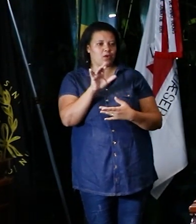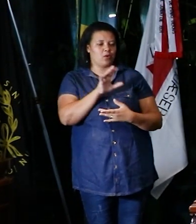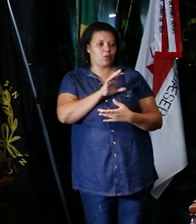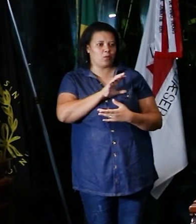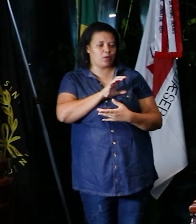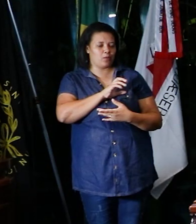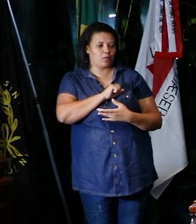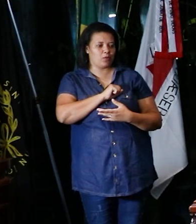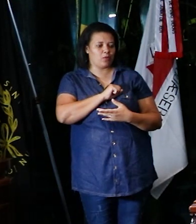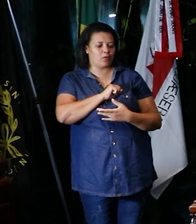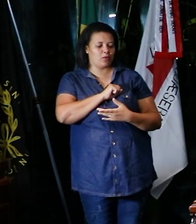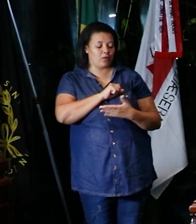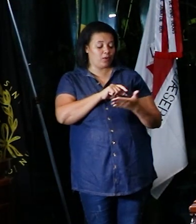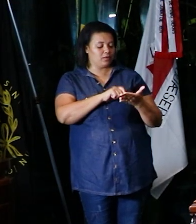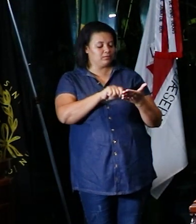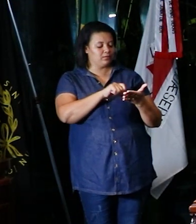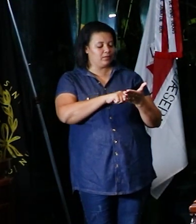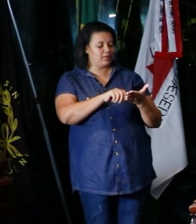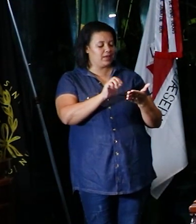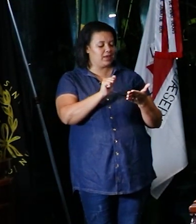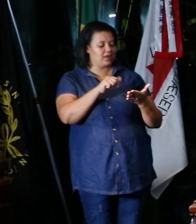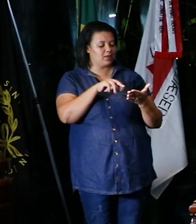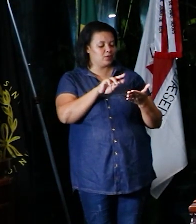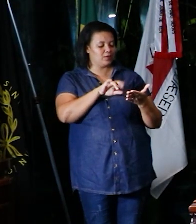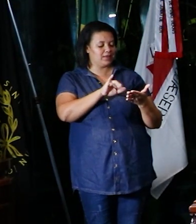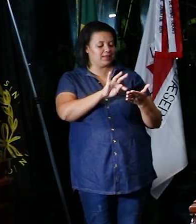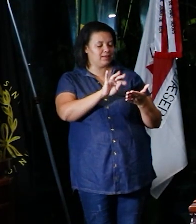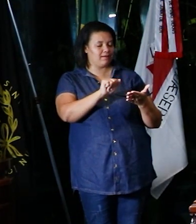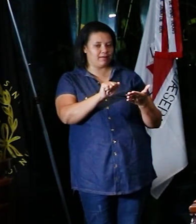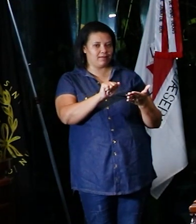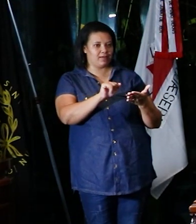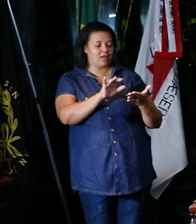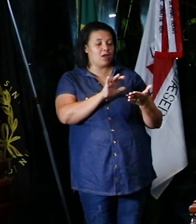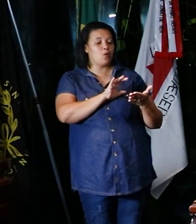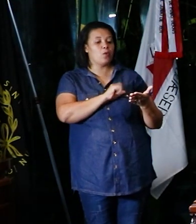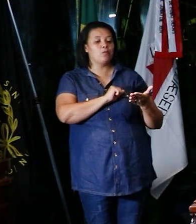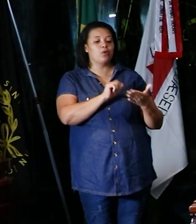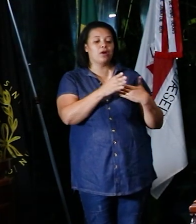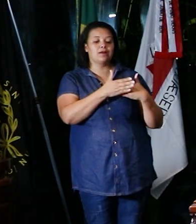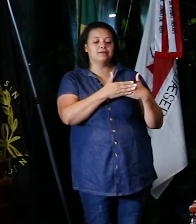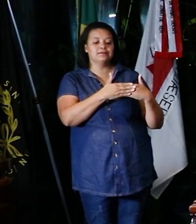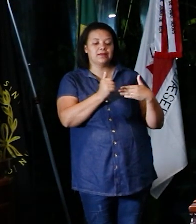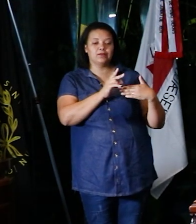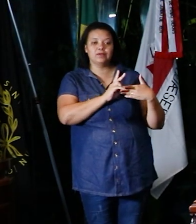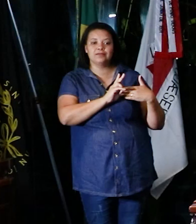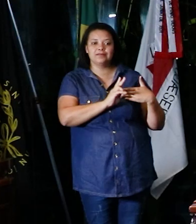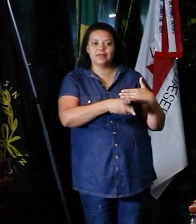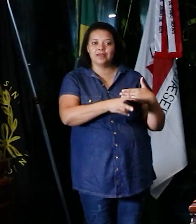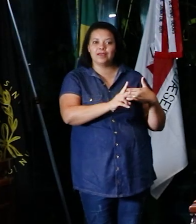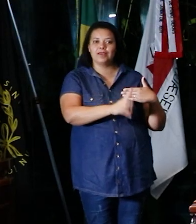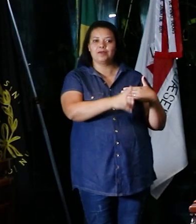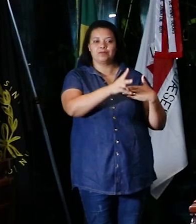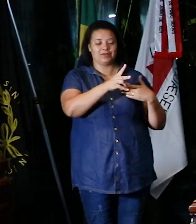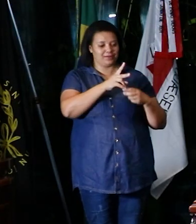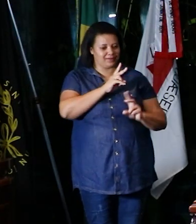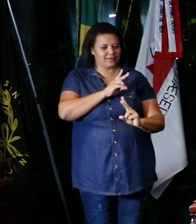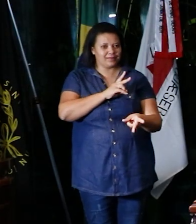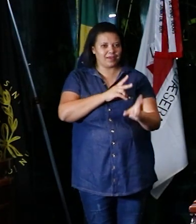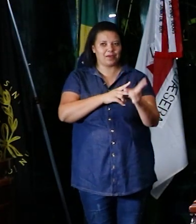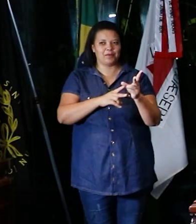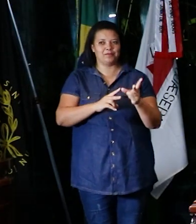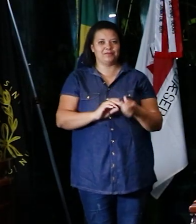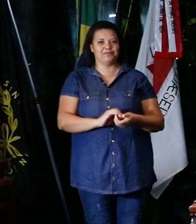cara Antonieta, o amor consola sempre de sempreres.